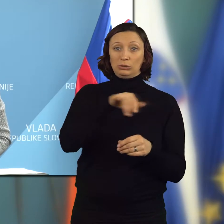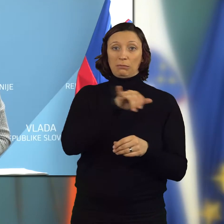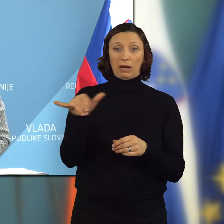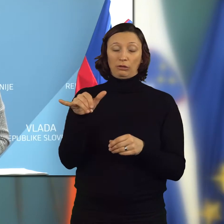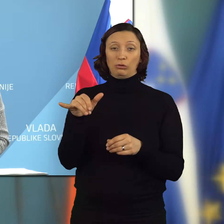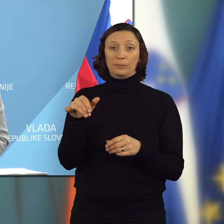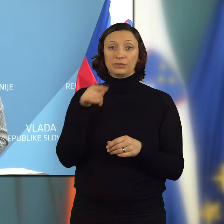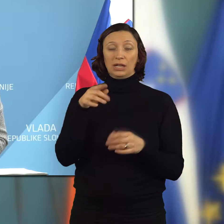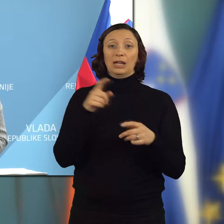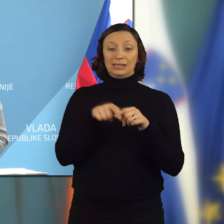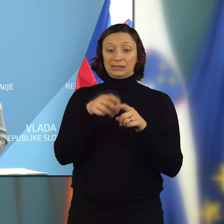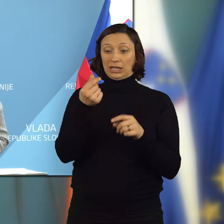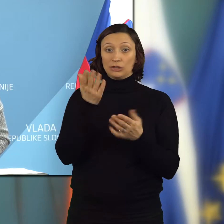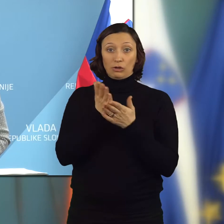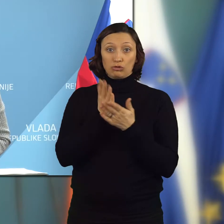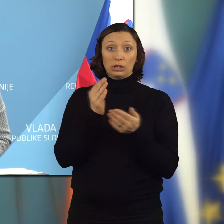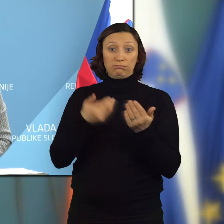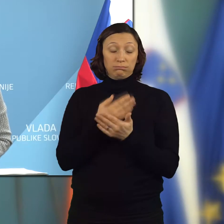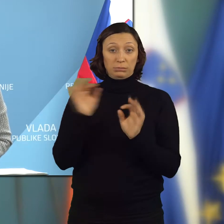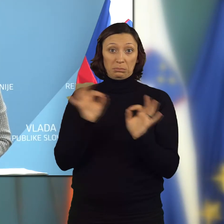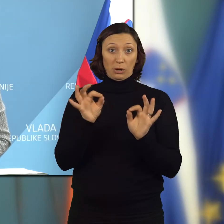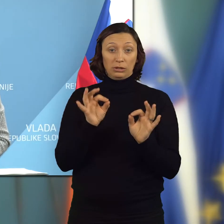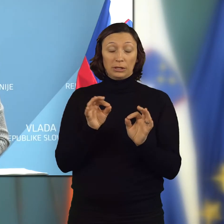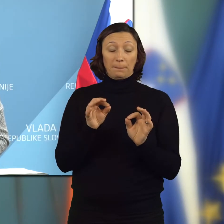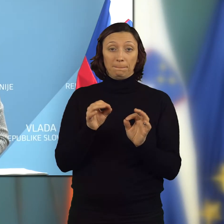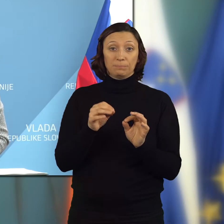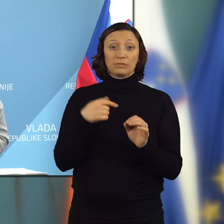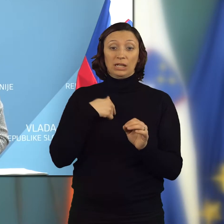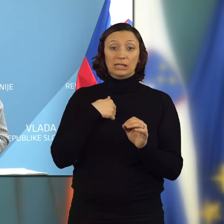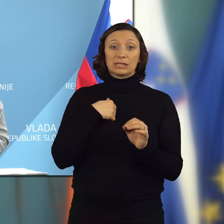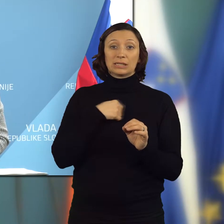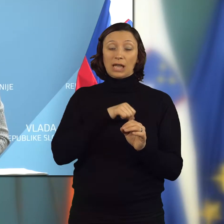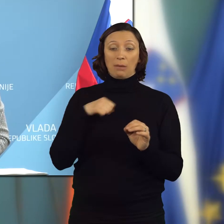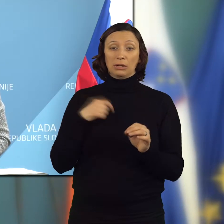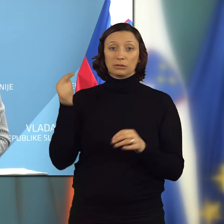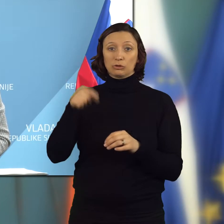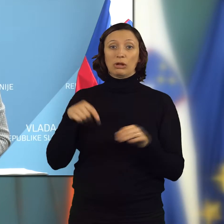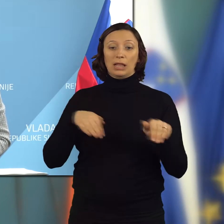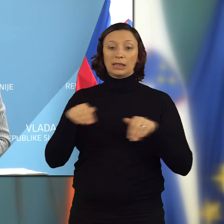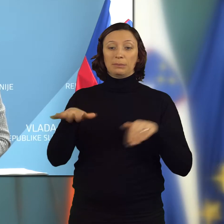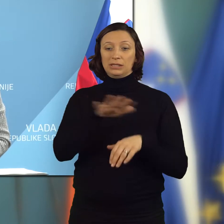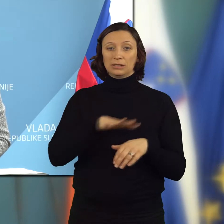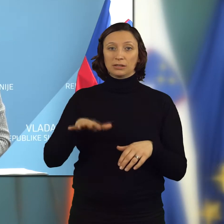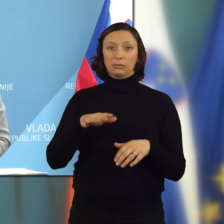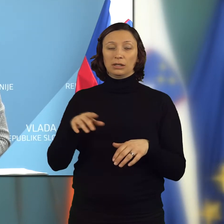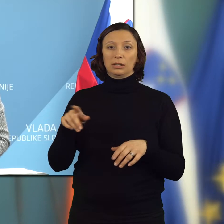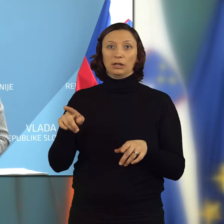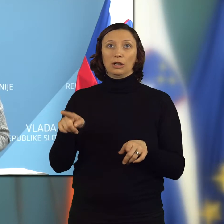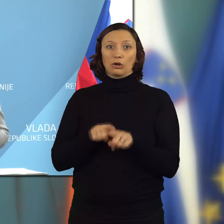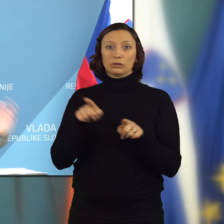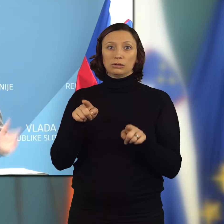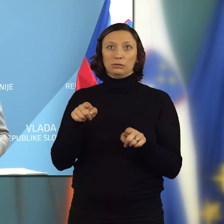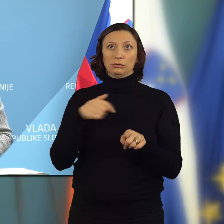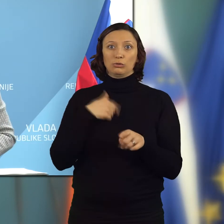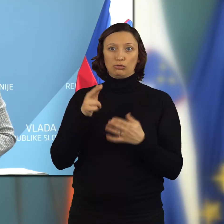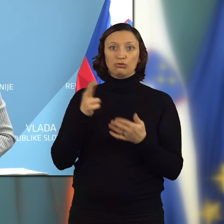letošnjem letu in da sredstva za to imamo tudi že zagotovljena. Ker tudi sama, ko sem prišla na ministrstvo, so me tako,